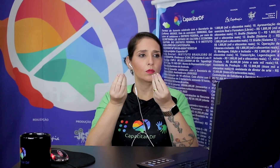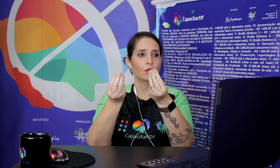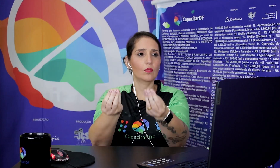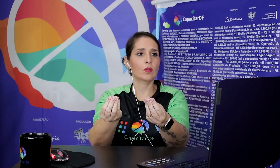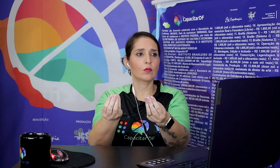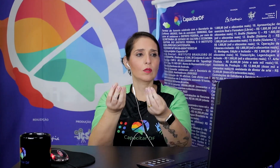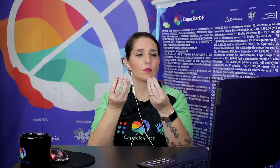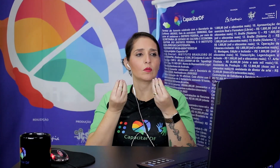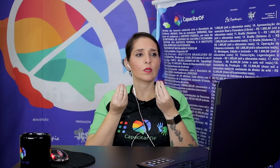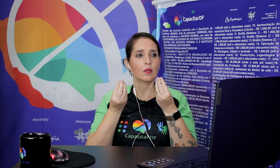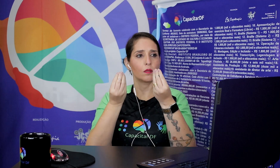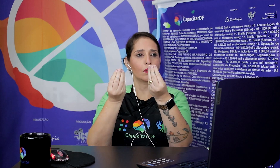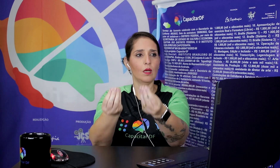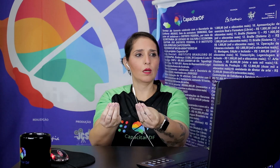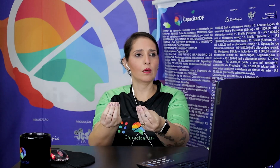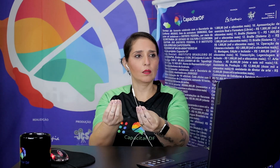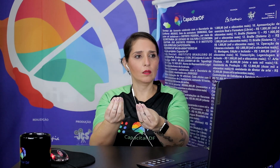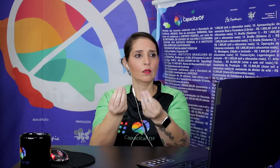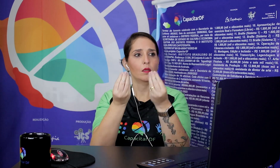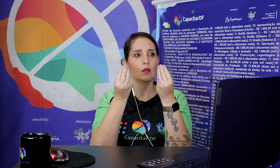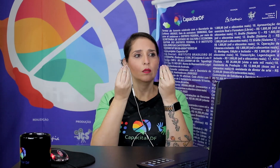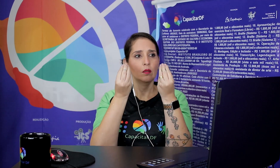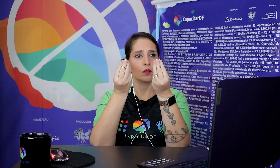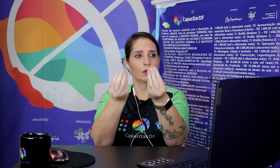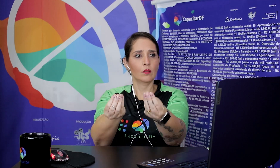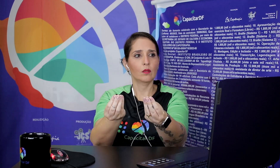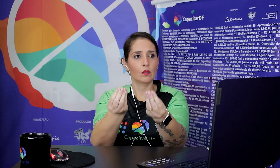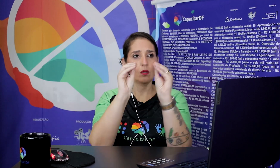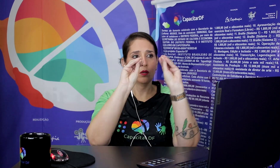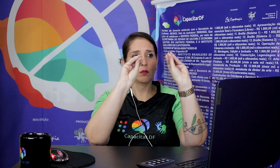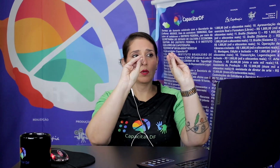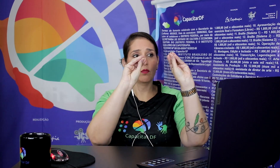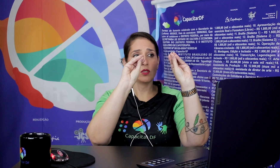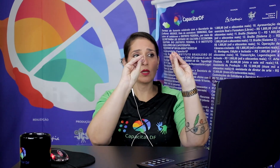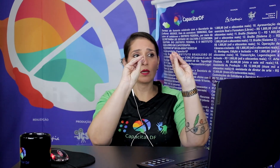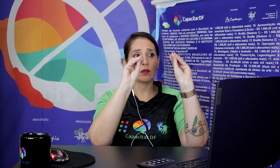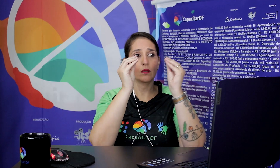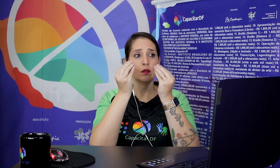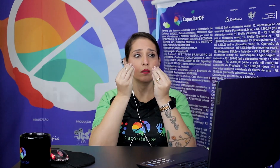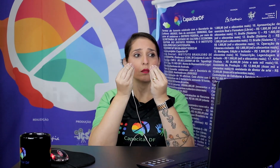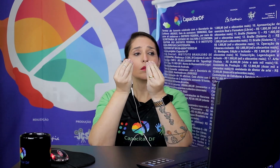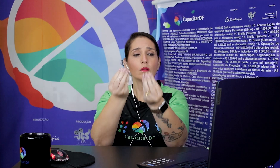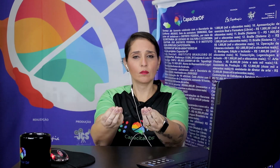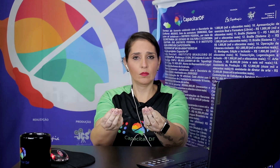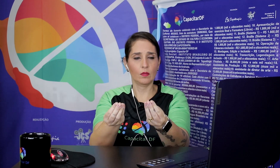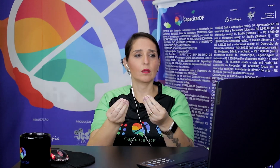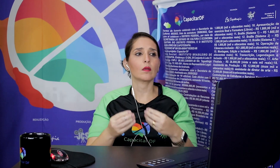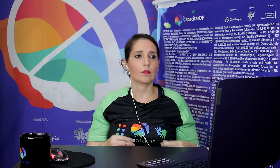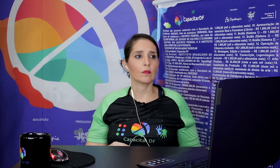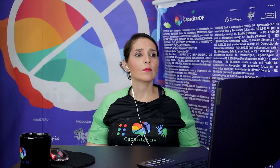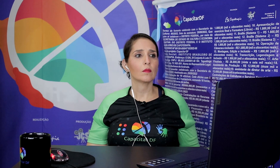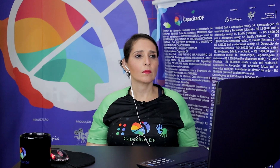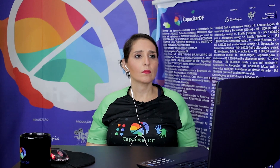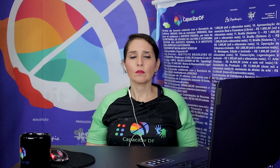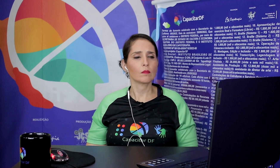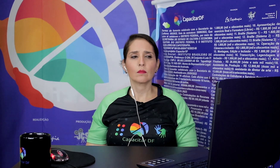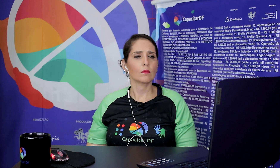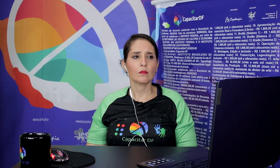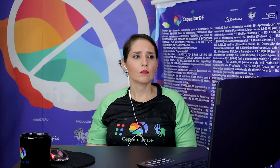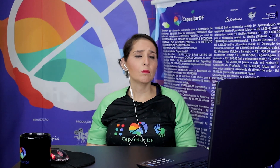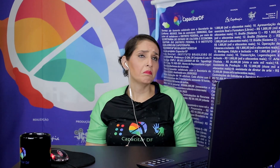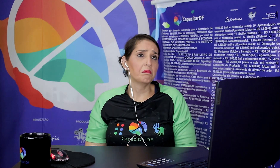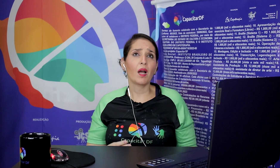Ou com as duas mãos, assim, entregar. Né? Mão fechada. Não precisa abrir a mão,